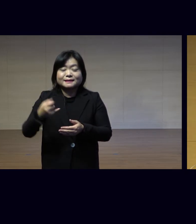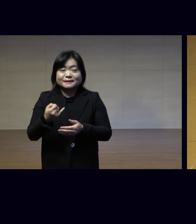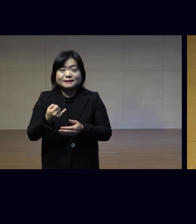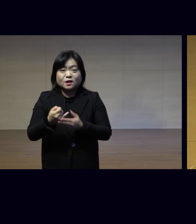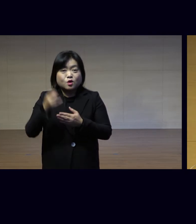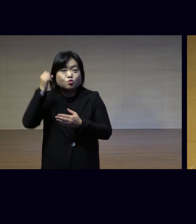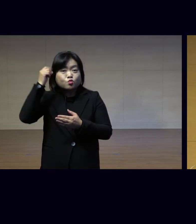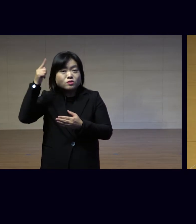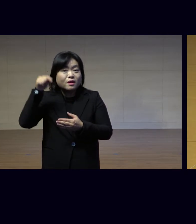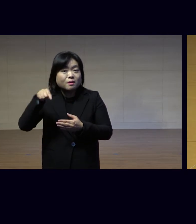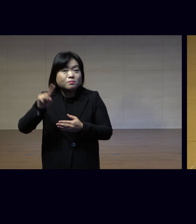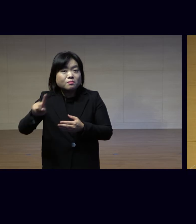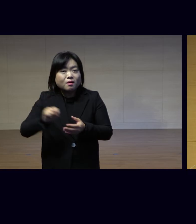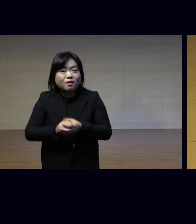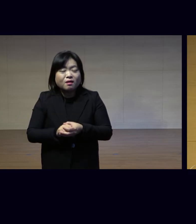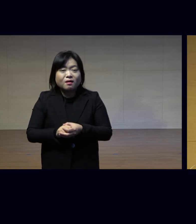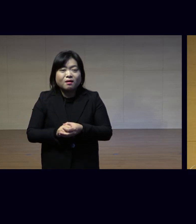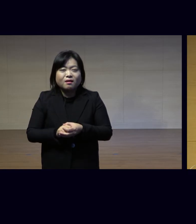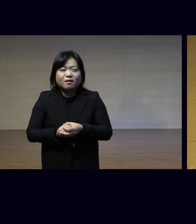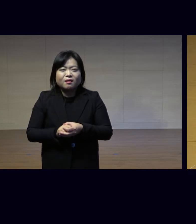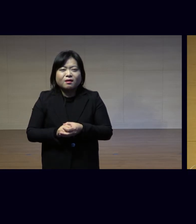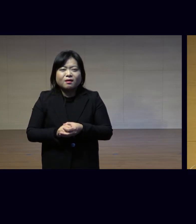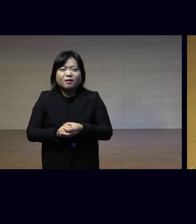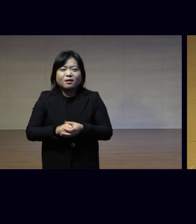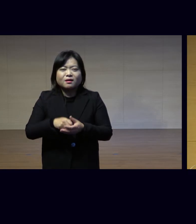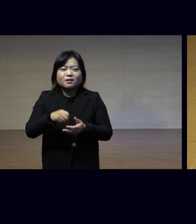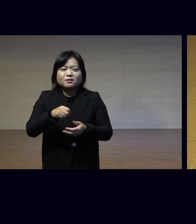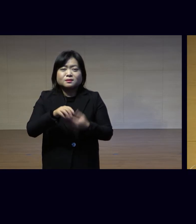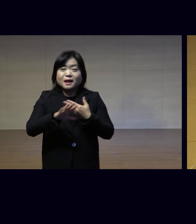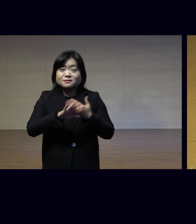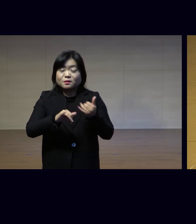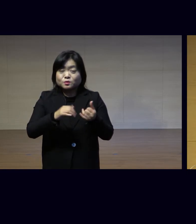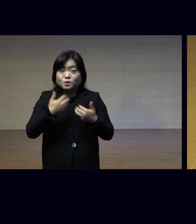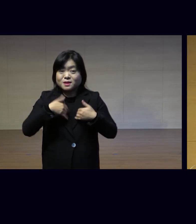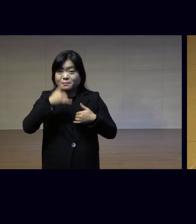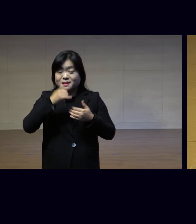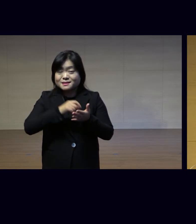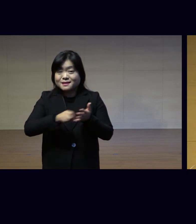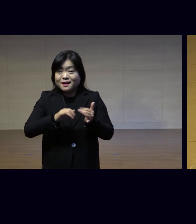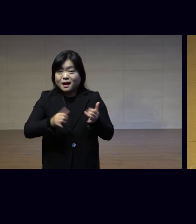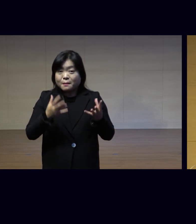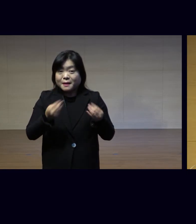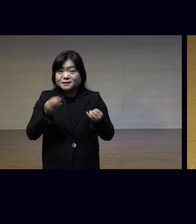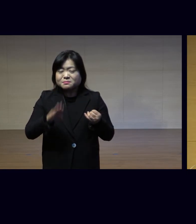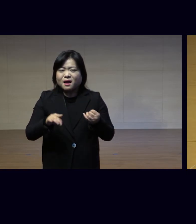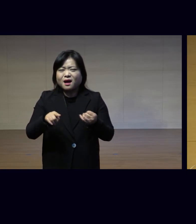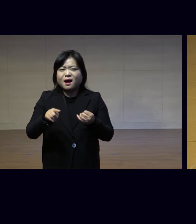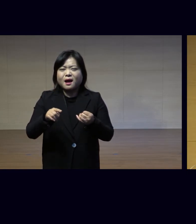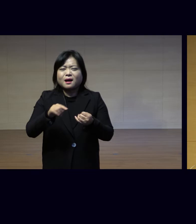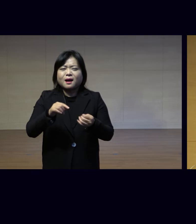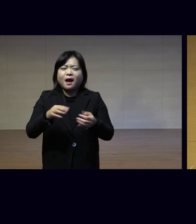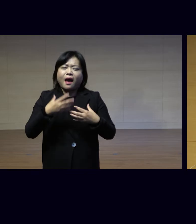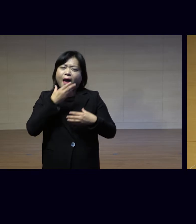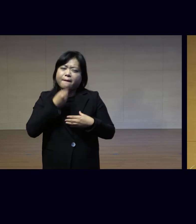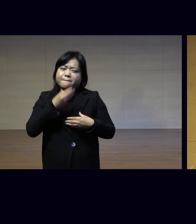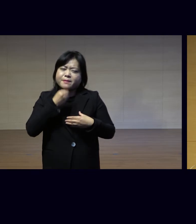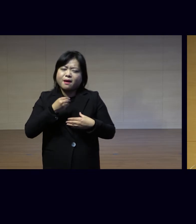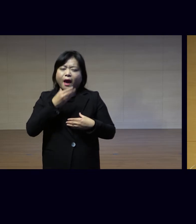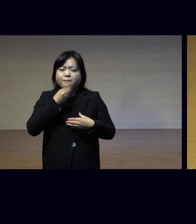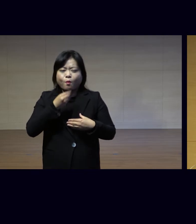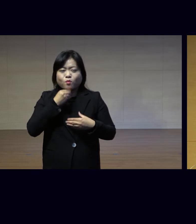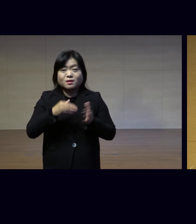이런 거는 그냥 제인 오스틴도 굉장히 좋은 작가죠. 재밌고. 근데 그냥 해피엔딩으로 끝나잖아요. 결국 사랑을